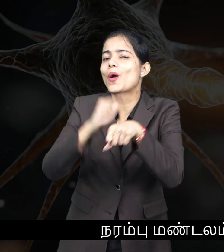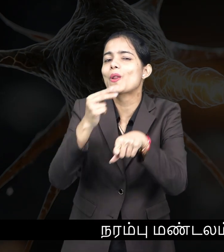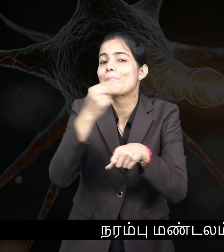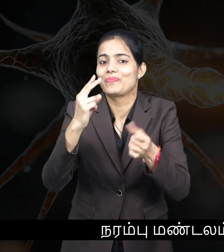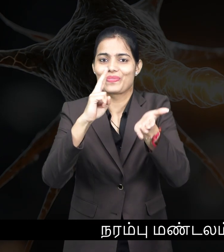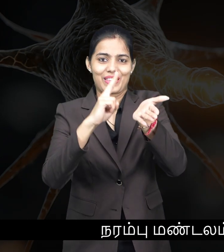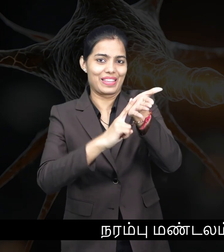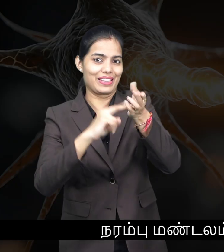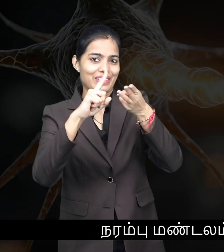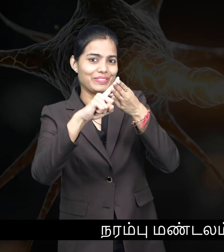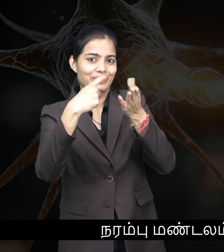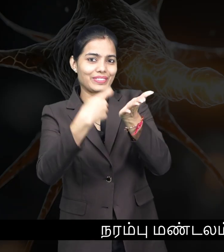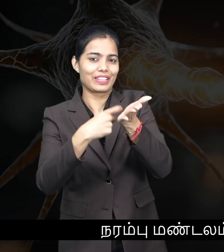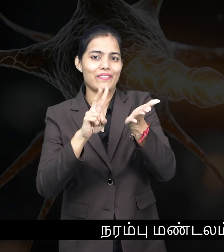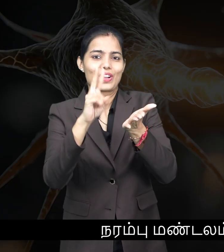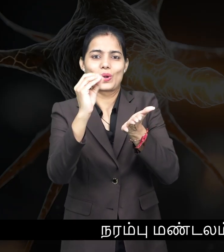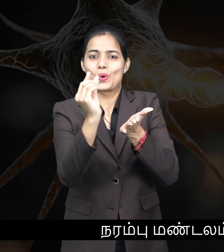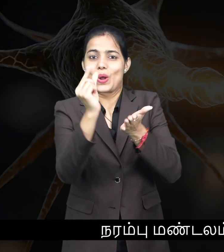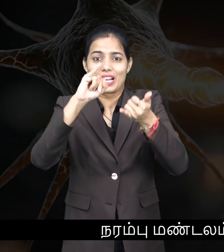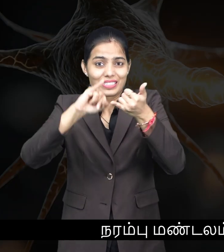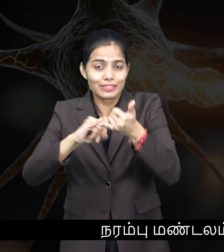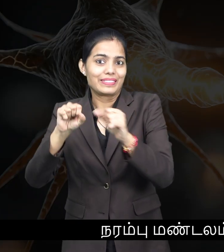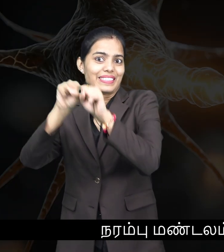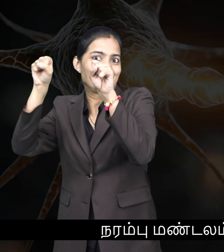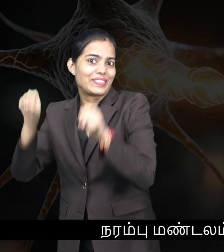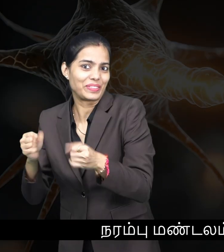என்று அழைக்கப்படுகிறது.